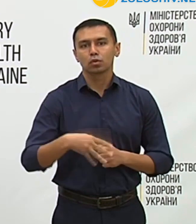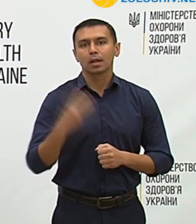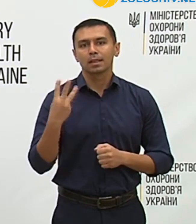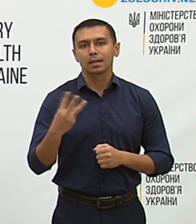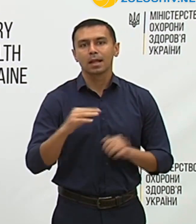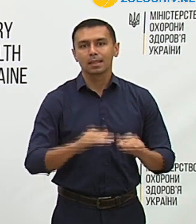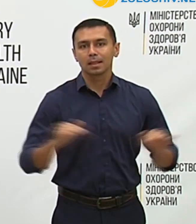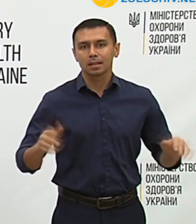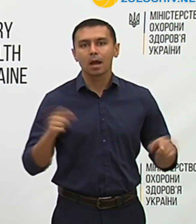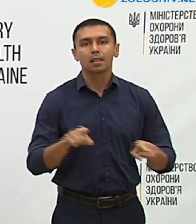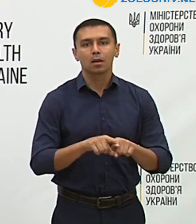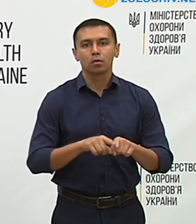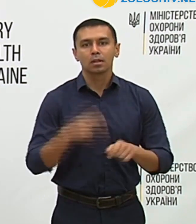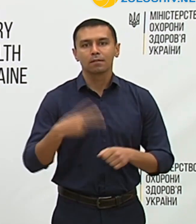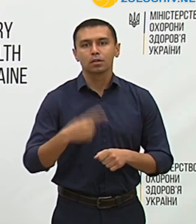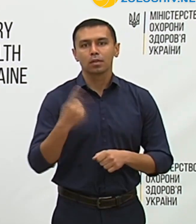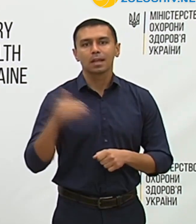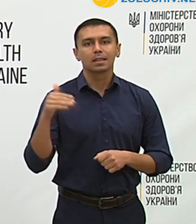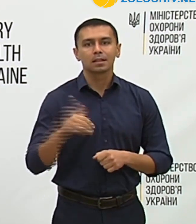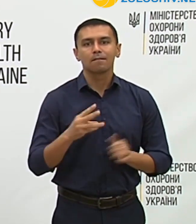20843 дитини, а також